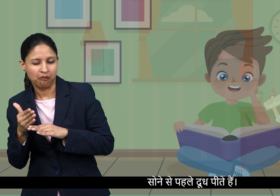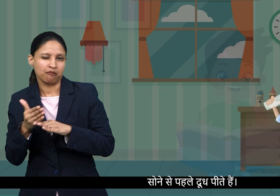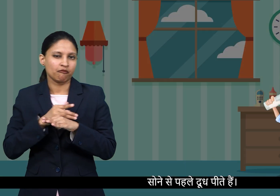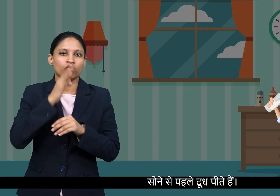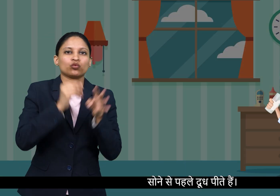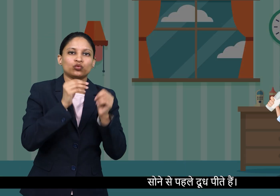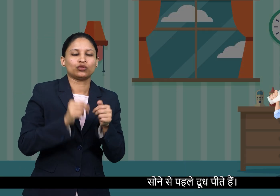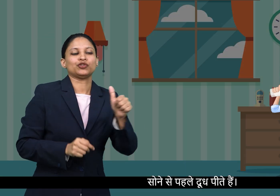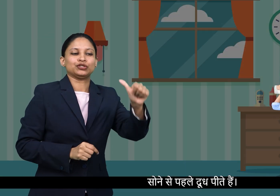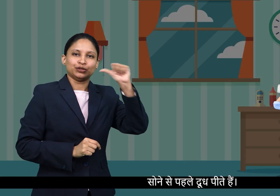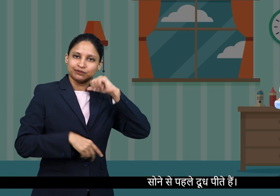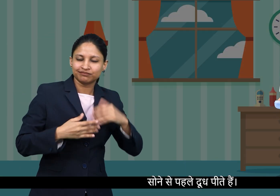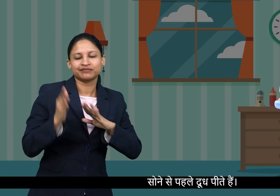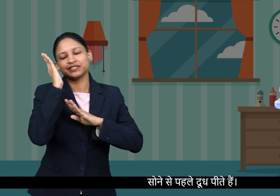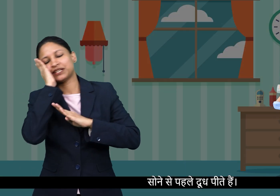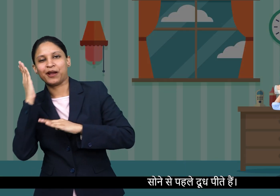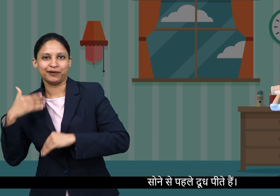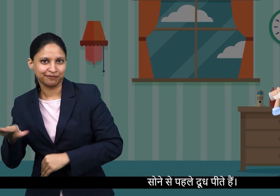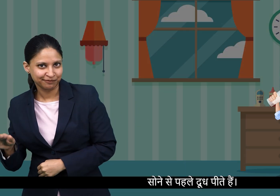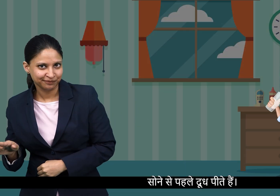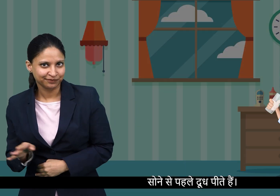सोने से पहले दूध पीते हैं।